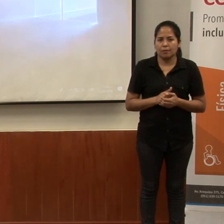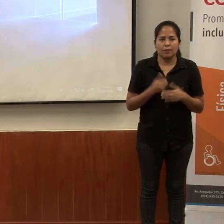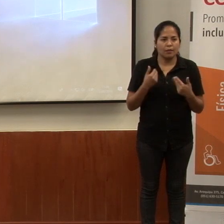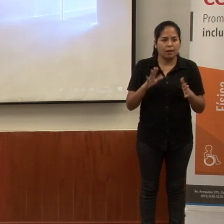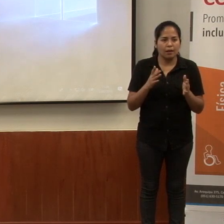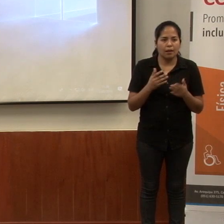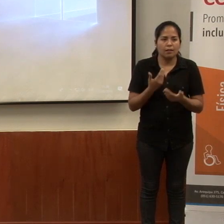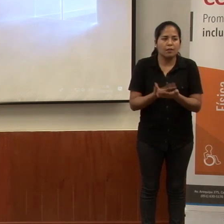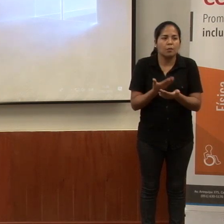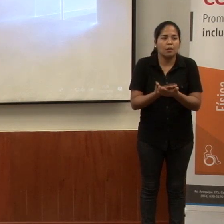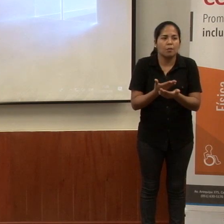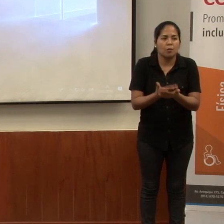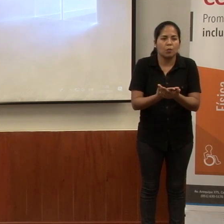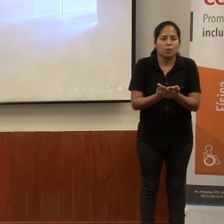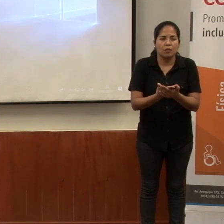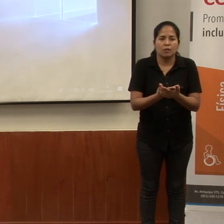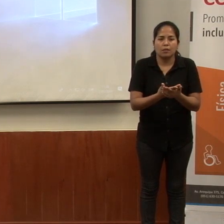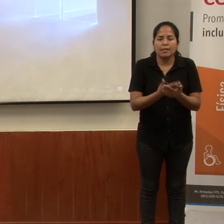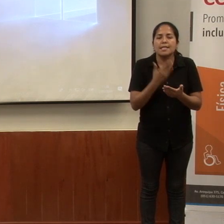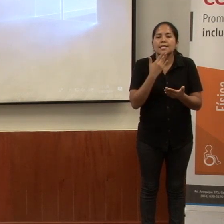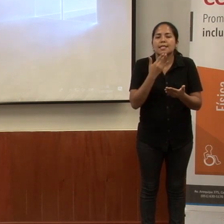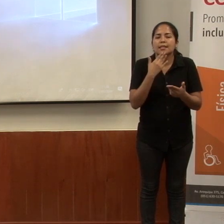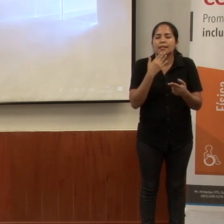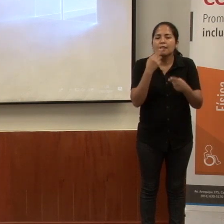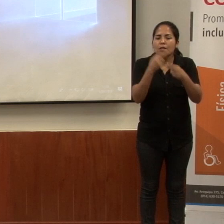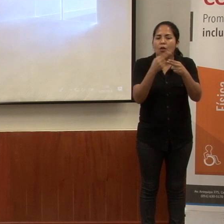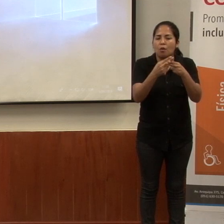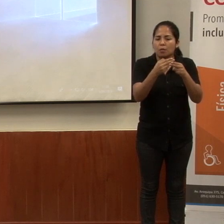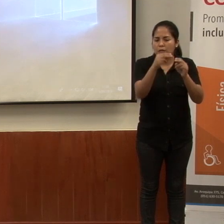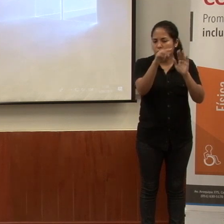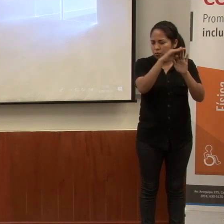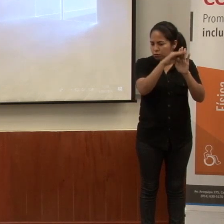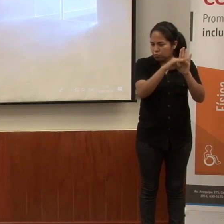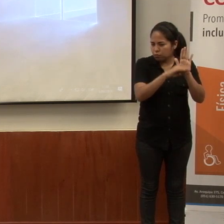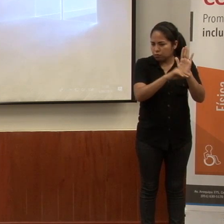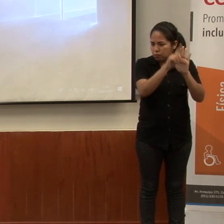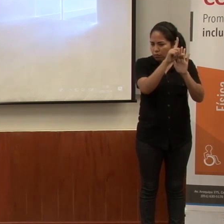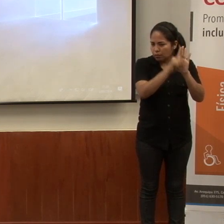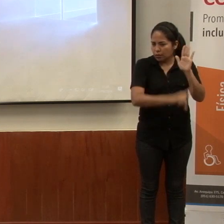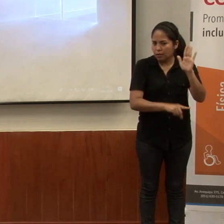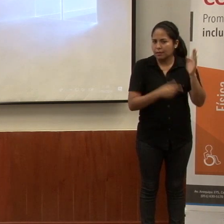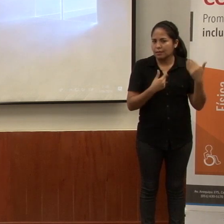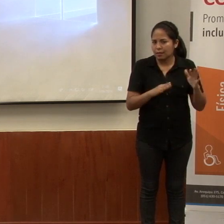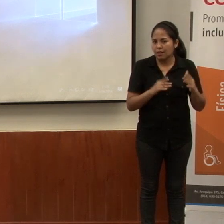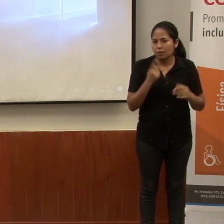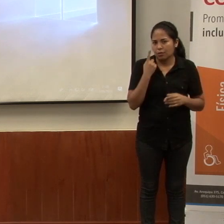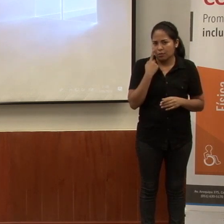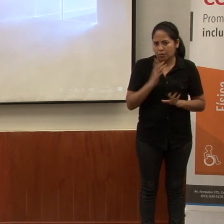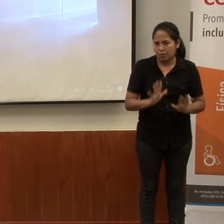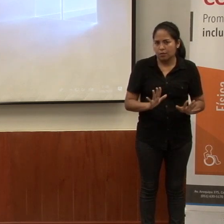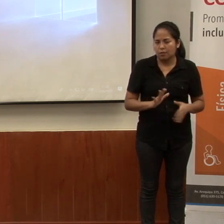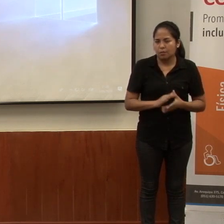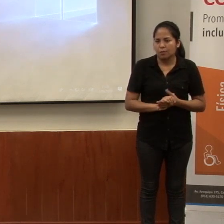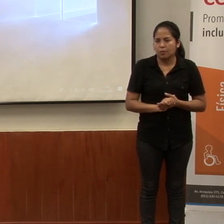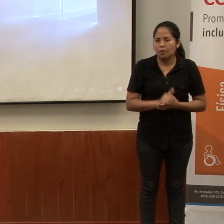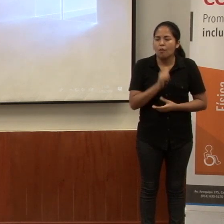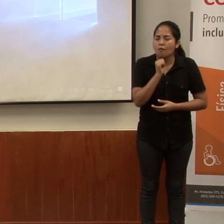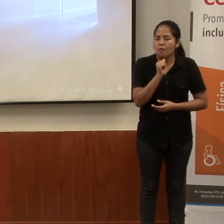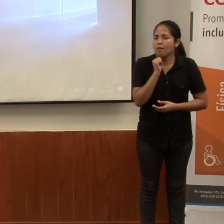evidencia nominal de quiénes son las personas y dónde están y qué tienen. Entonces, creo que hay mucho que